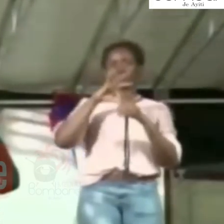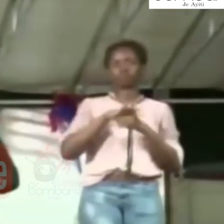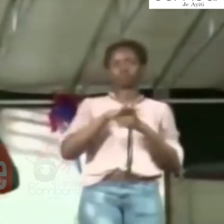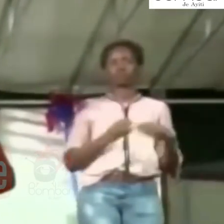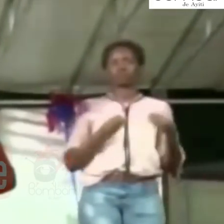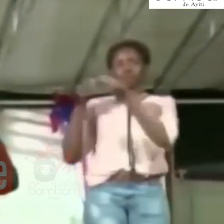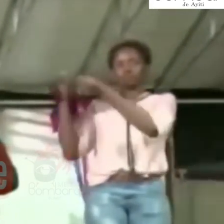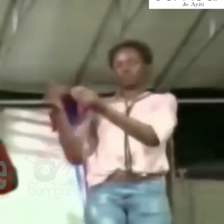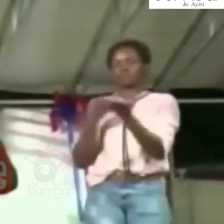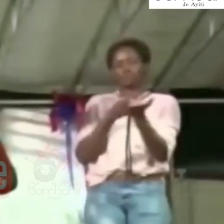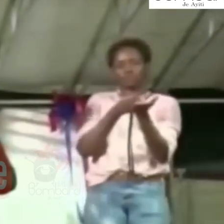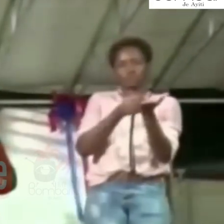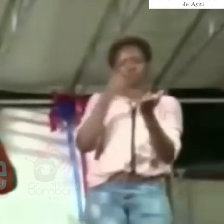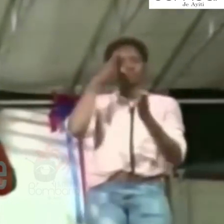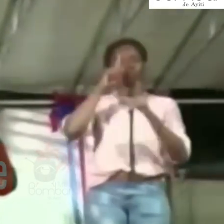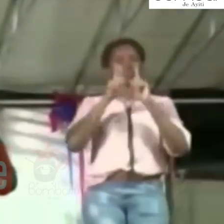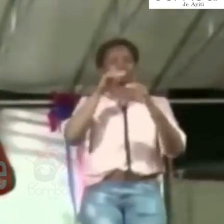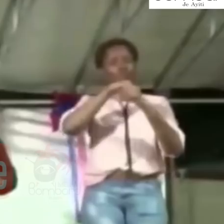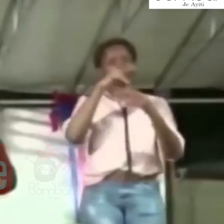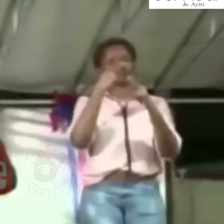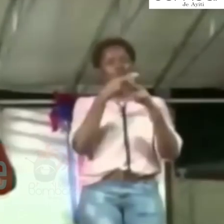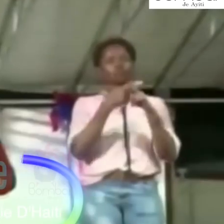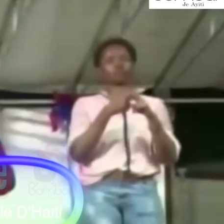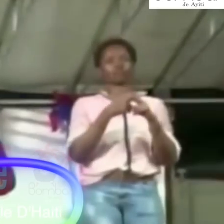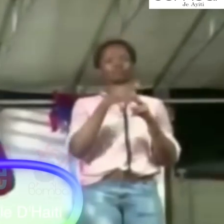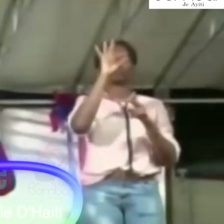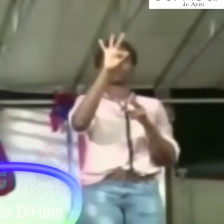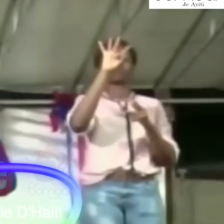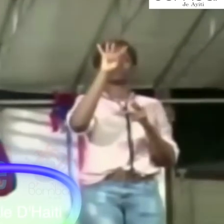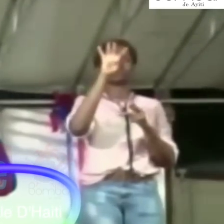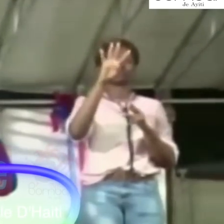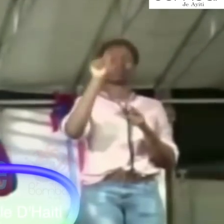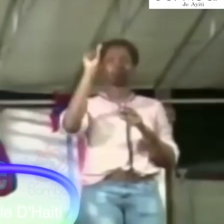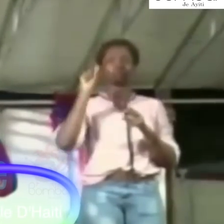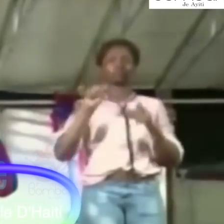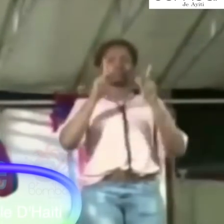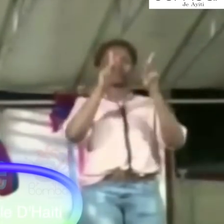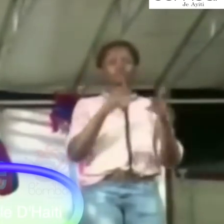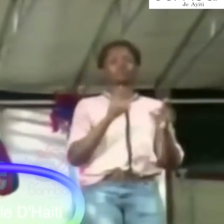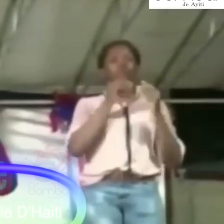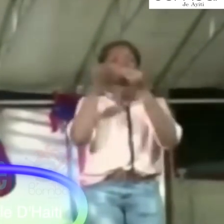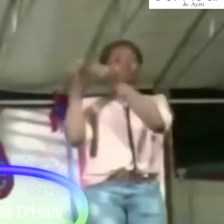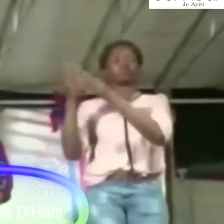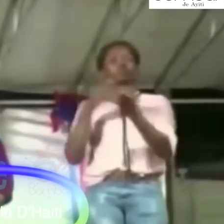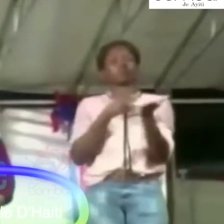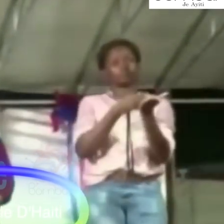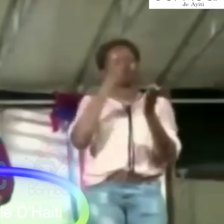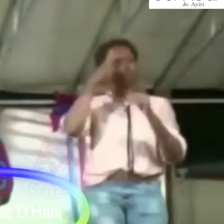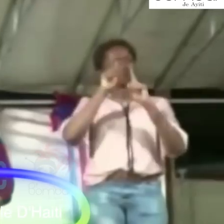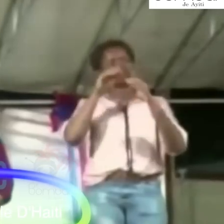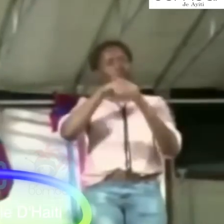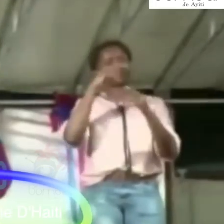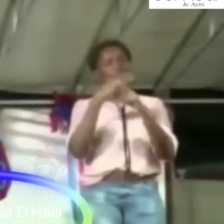baillé, droit pour parler dans nos lois. 94% de nos gens ont un droit pour parler dans nos lois. Nous sommes comme